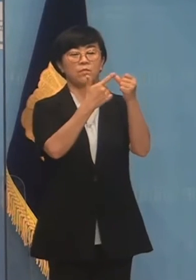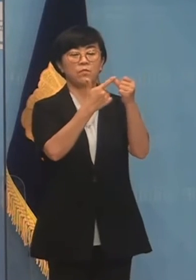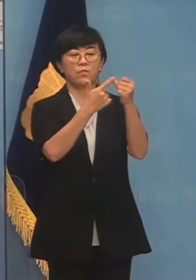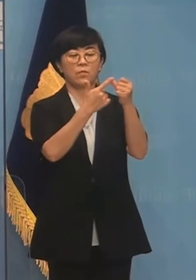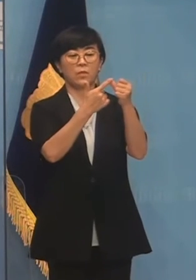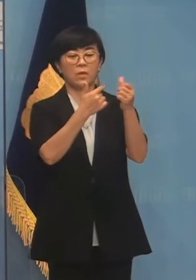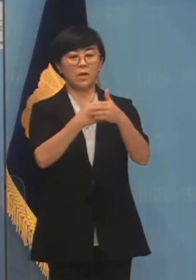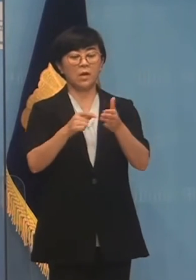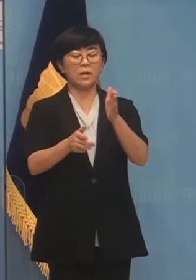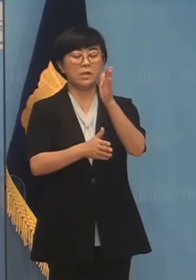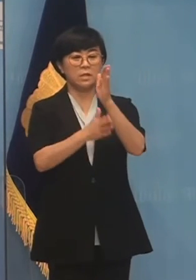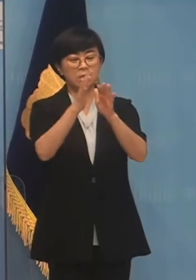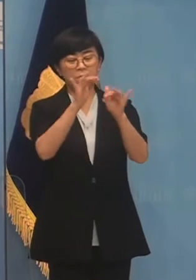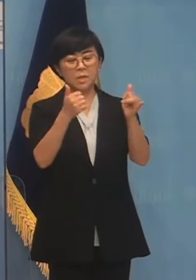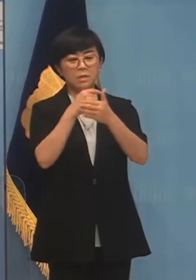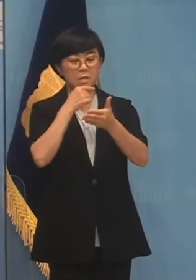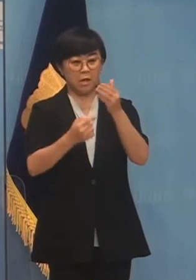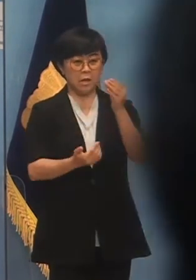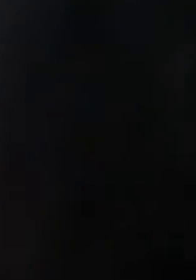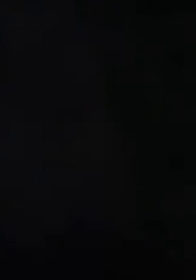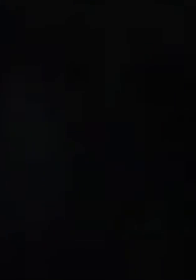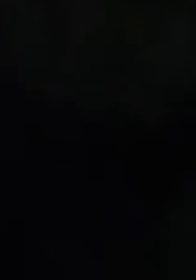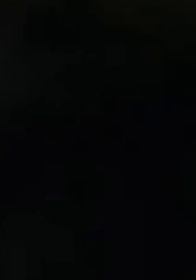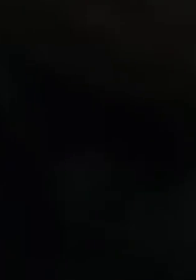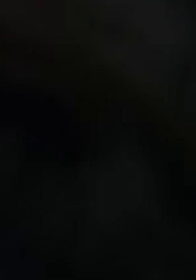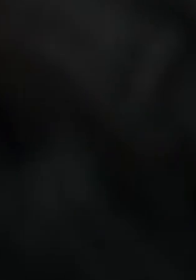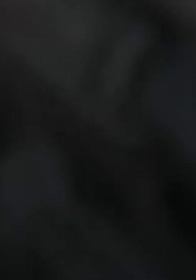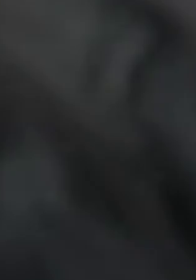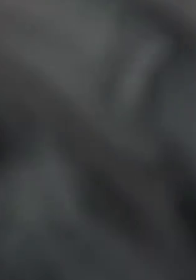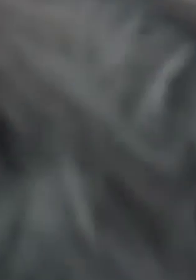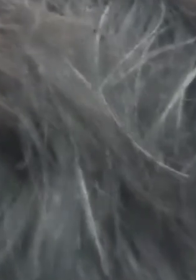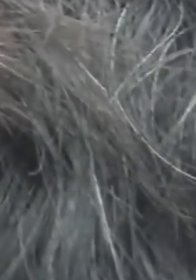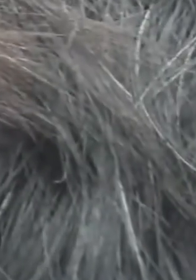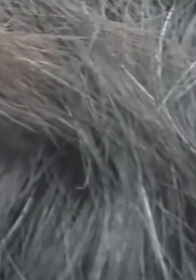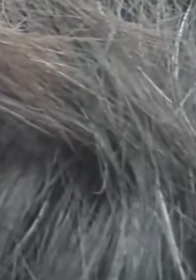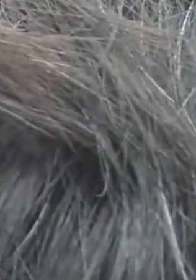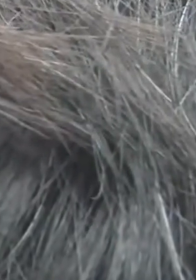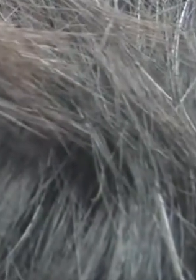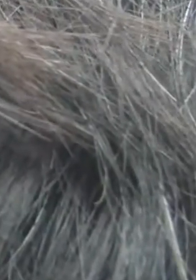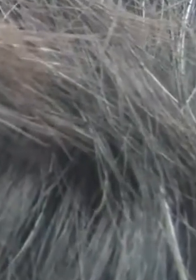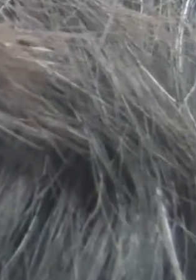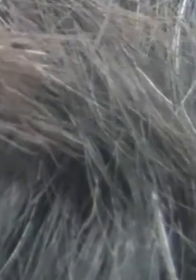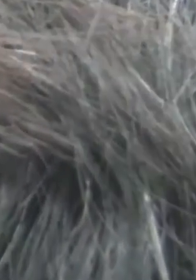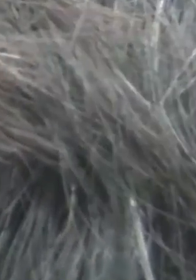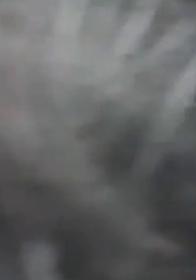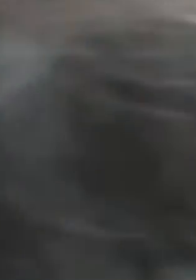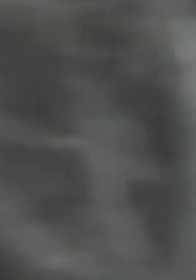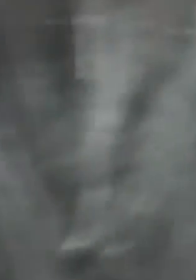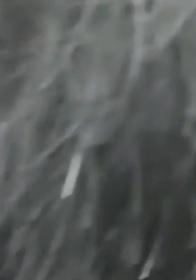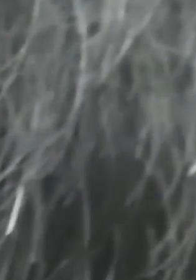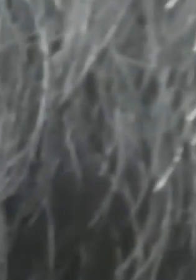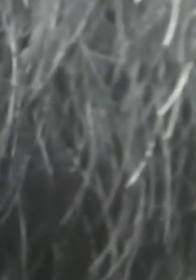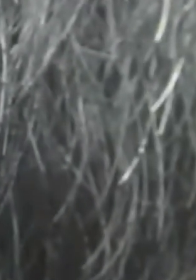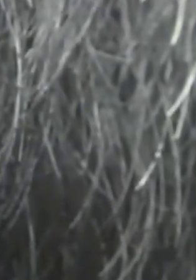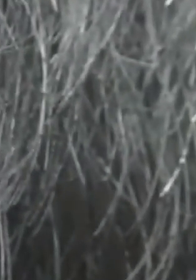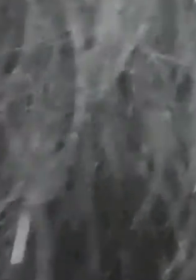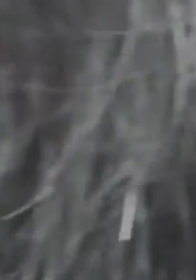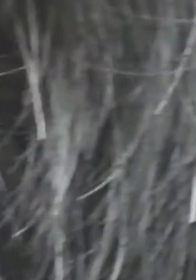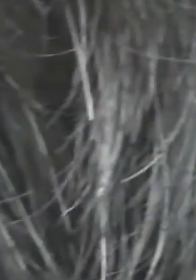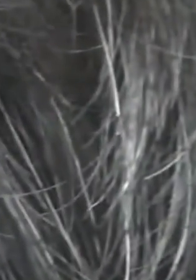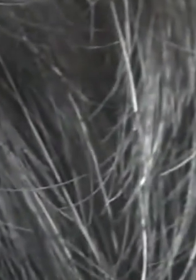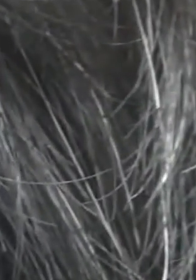여섯째, 중대시민재해 공중이용시설 범위를 확대해야 합니다. 중대시민재해 적용